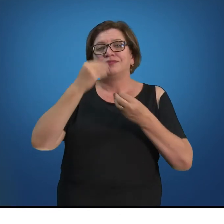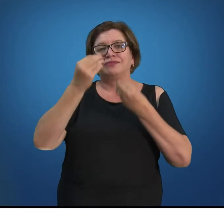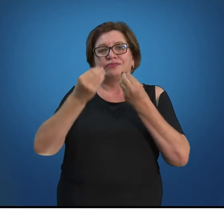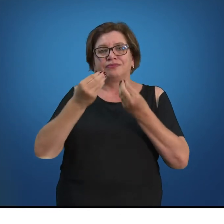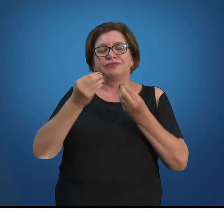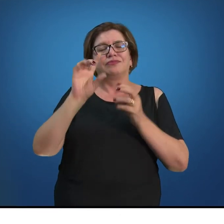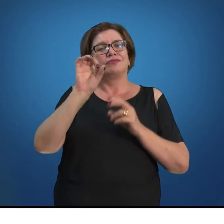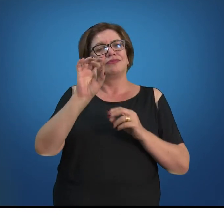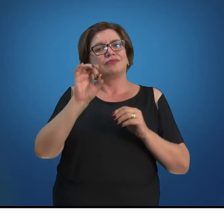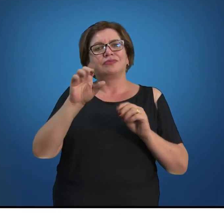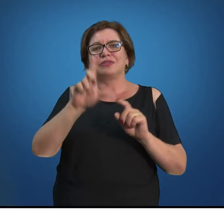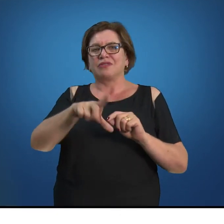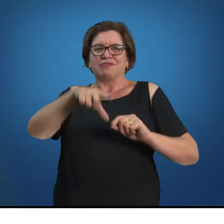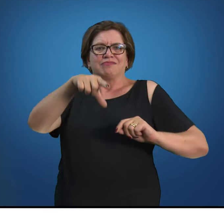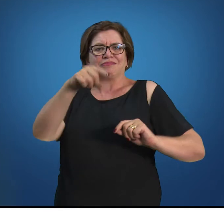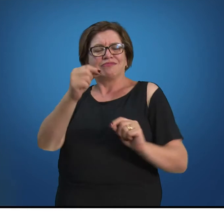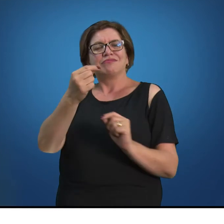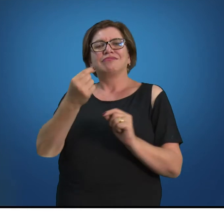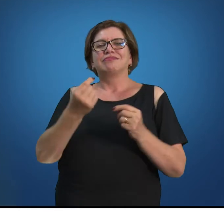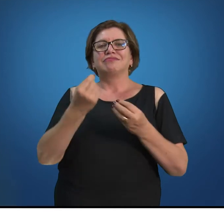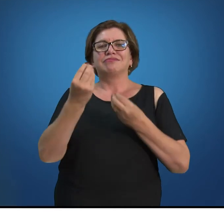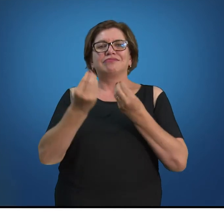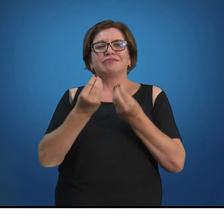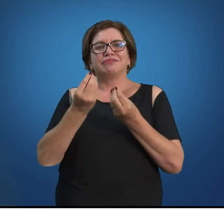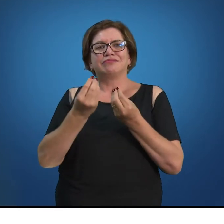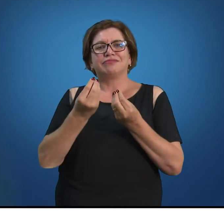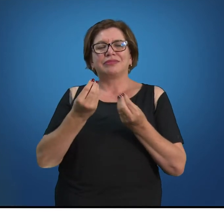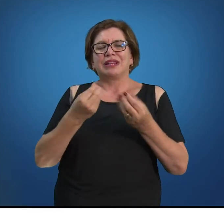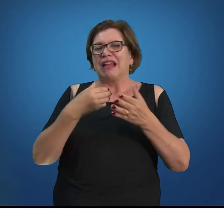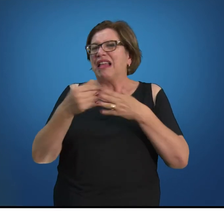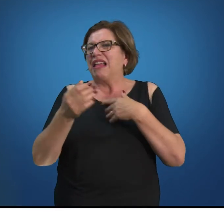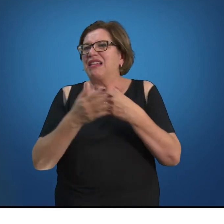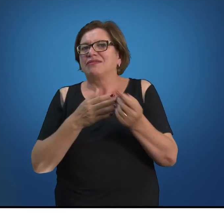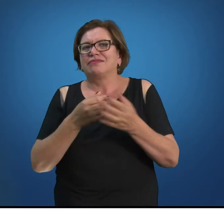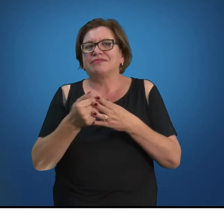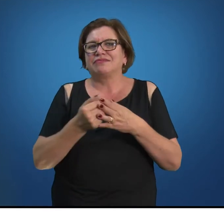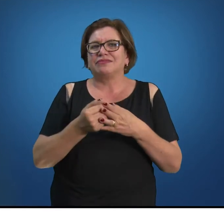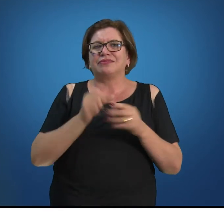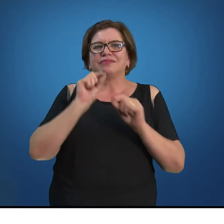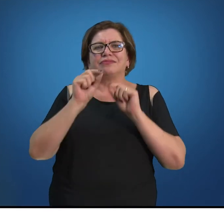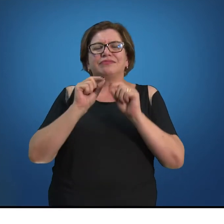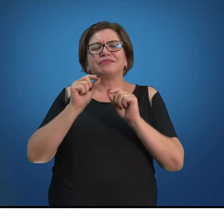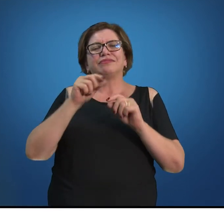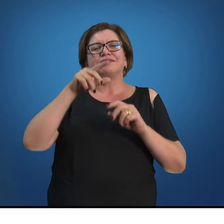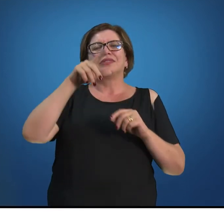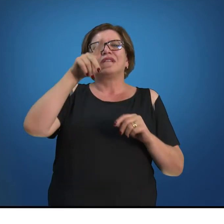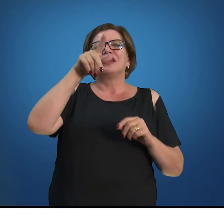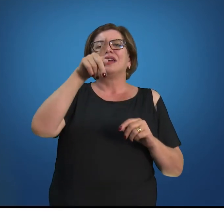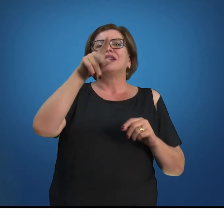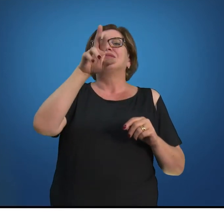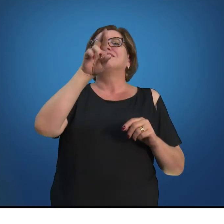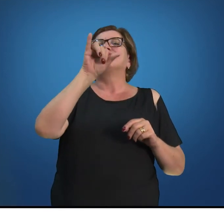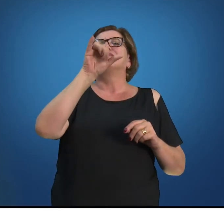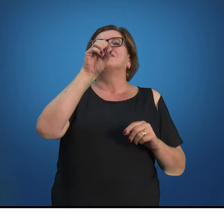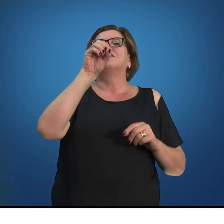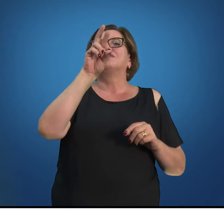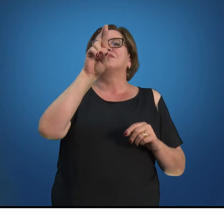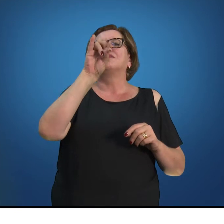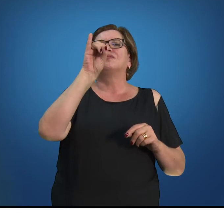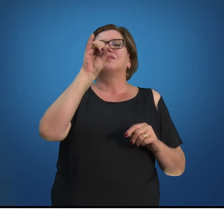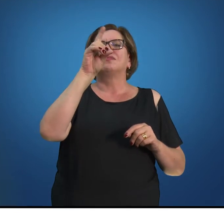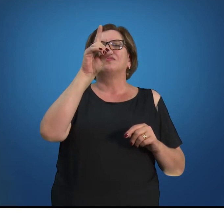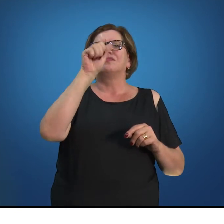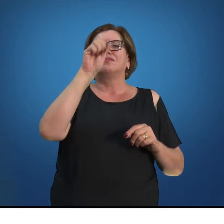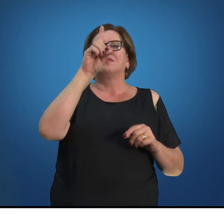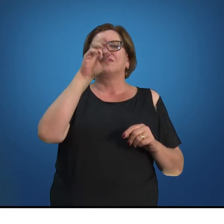não apenas a decisão tomada sem que haja esse parâmetro, ou seja, o plano diretor orientando o